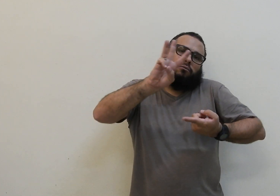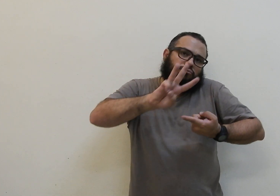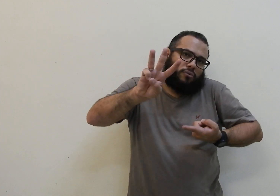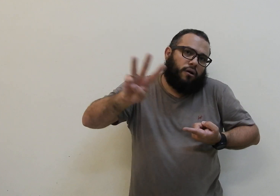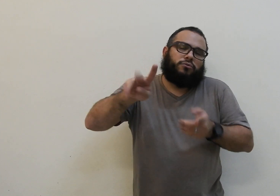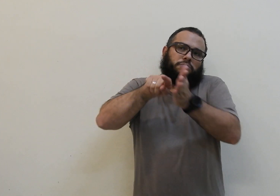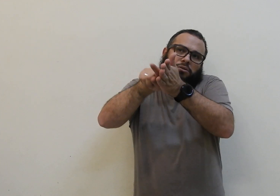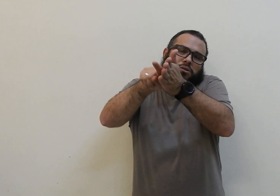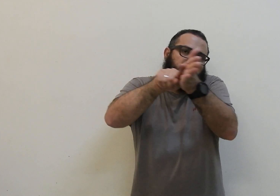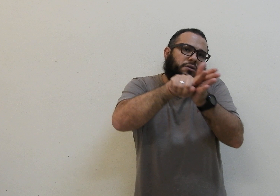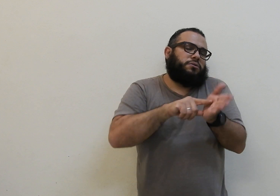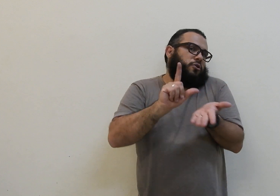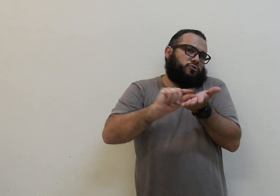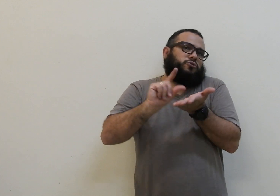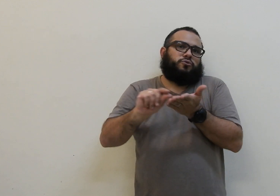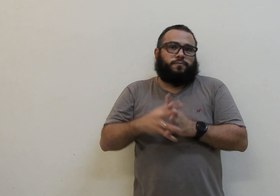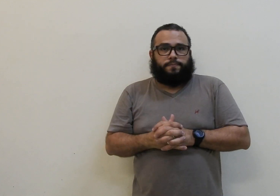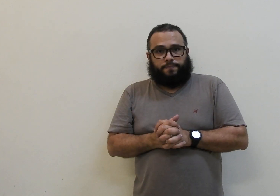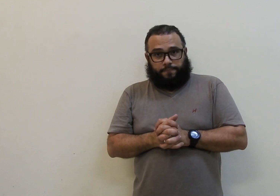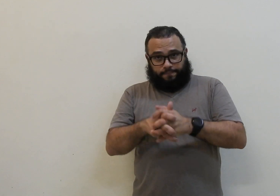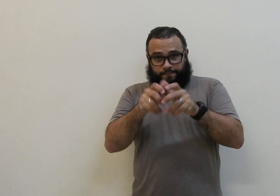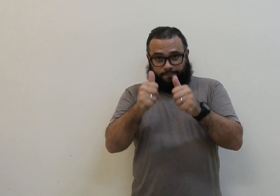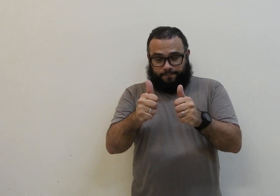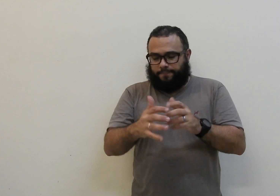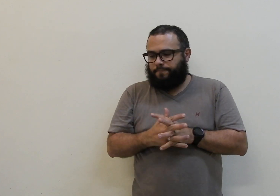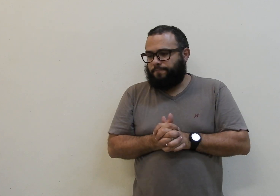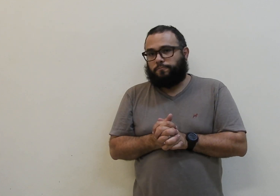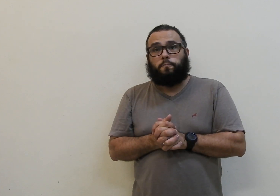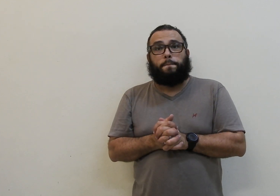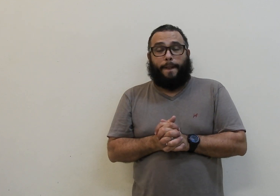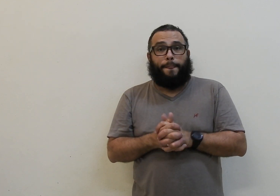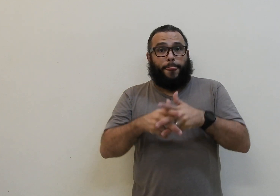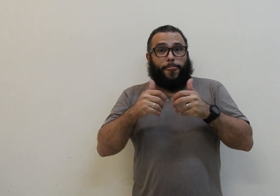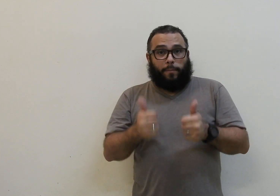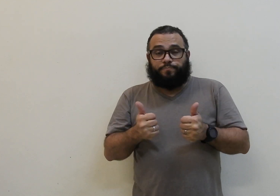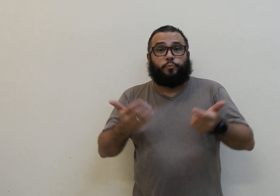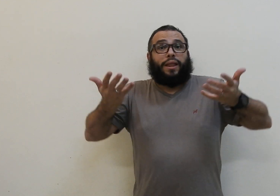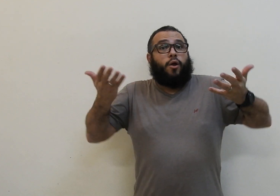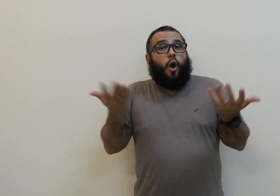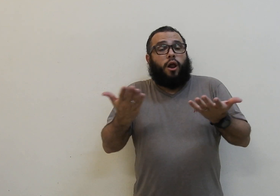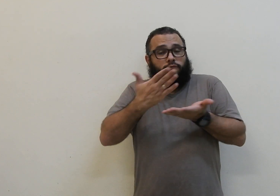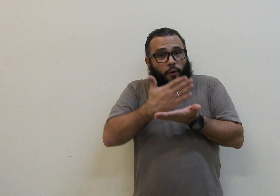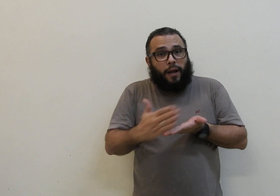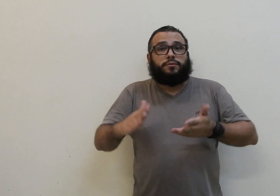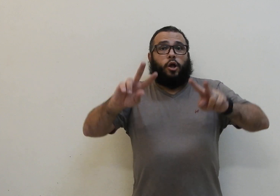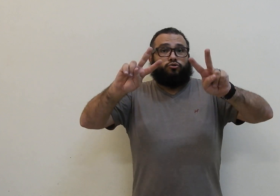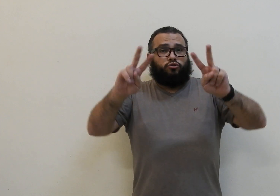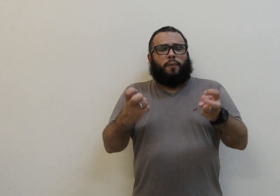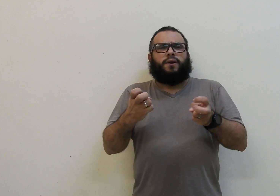a gente vai esclarecendo dúvidas, eu vou postando sites para vocês e vocês vão, né, buscando